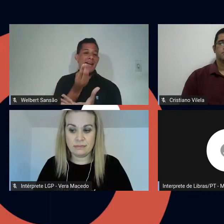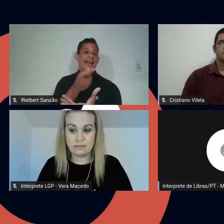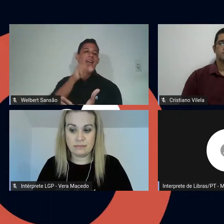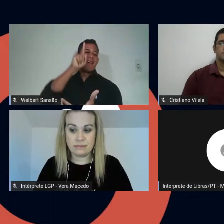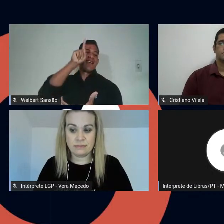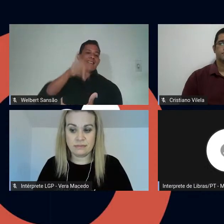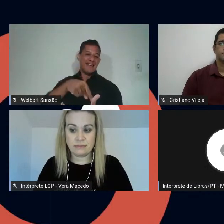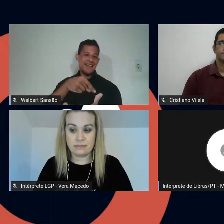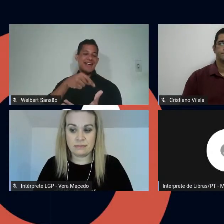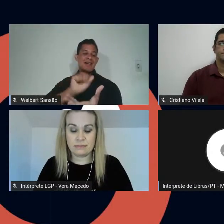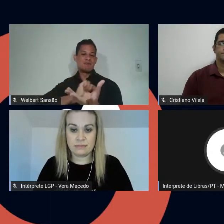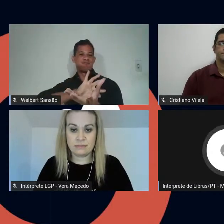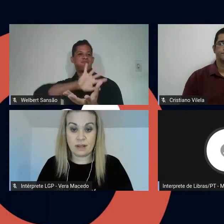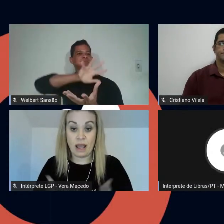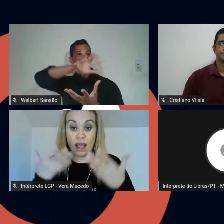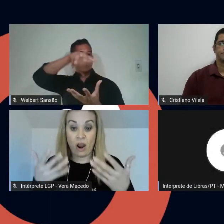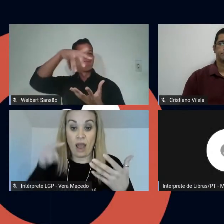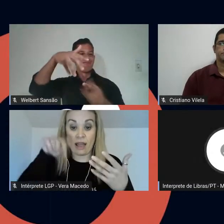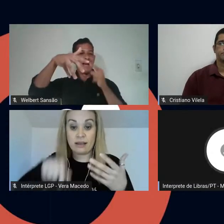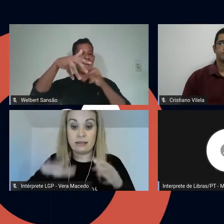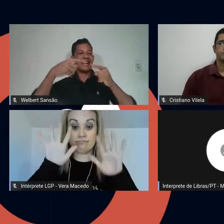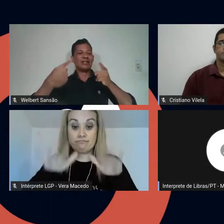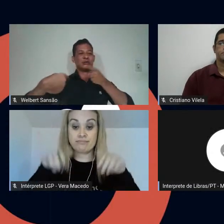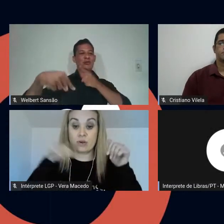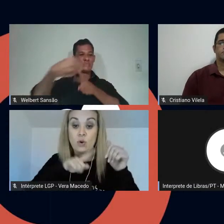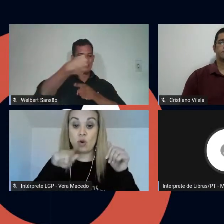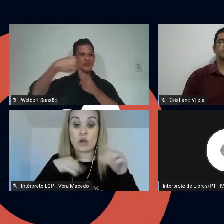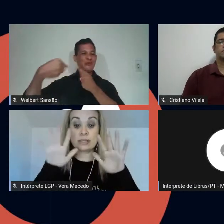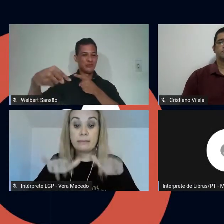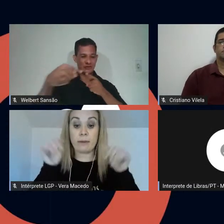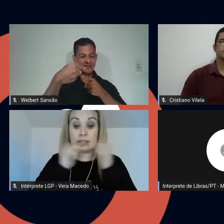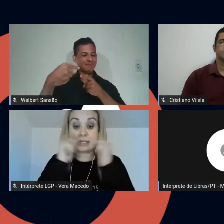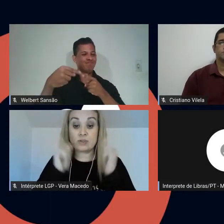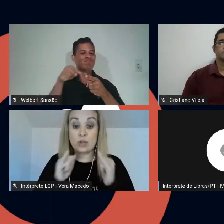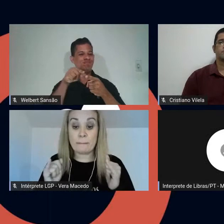Brasil. E aqui neste simpósio, nosso simpósio